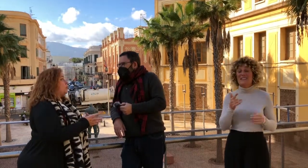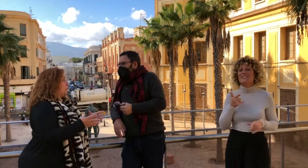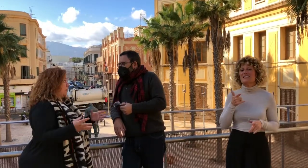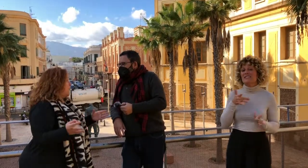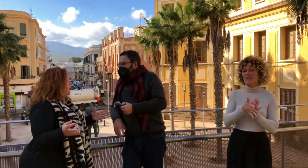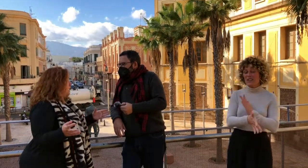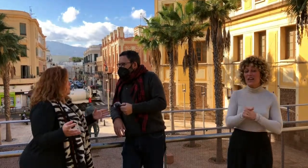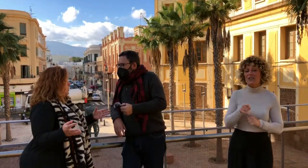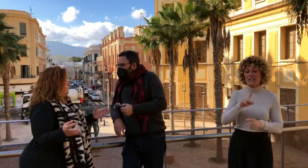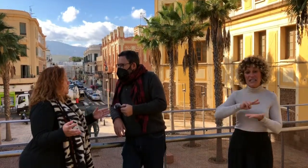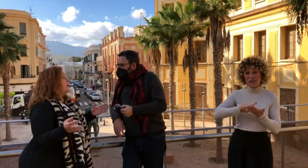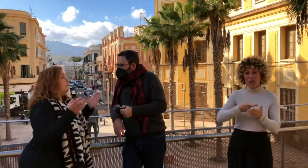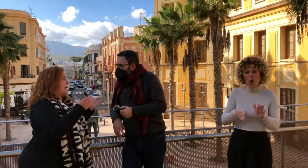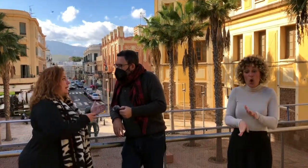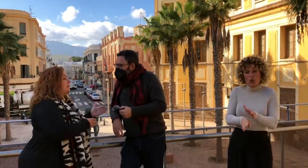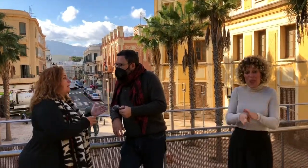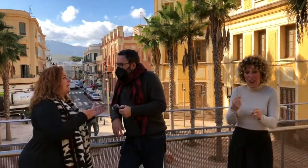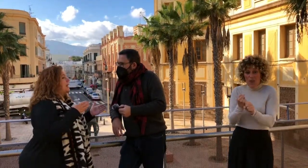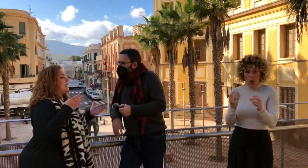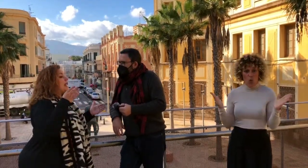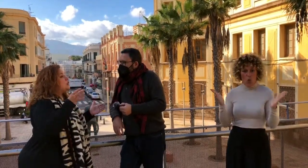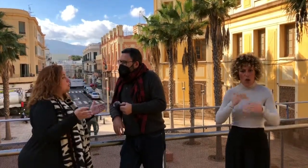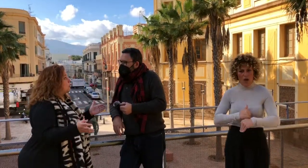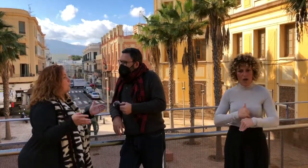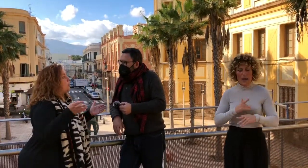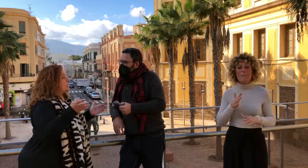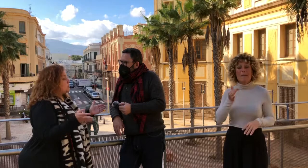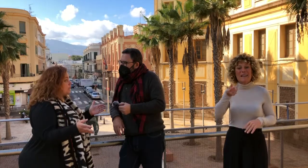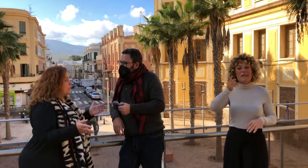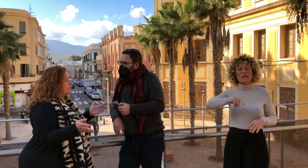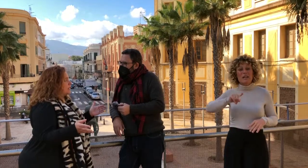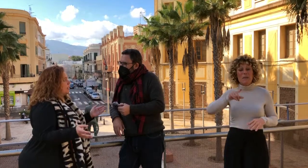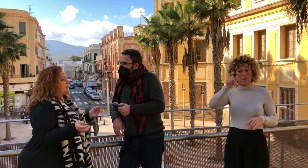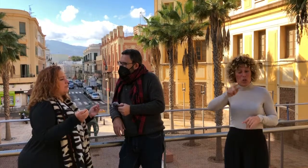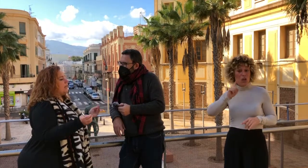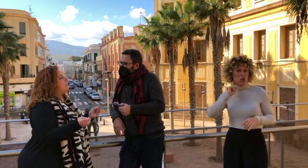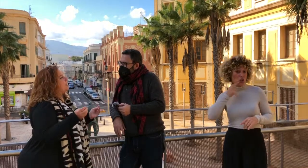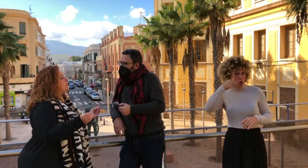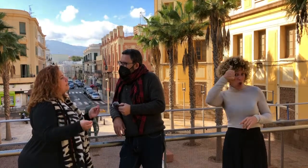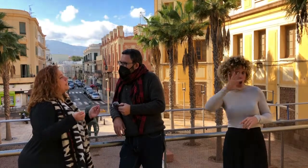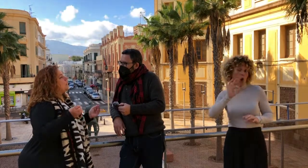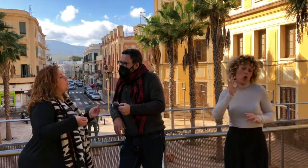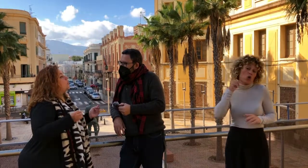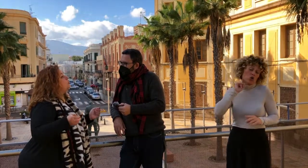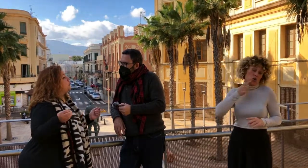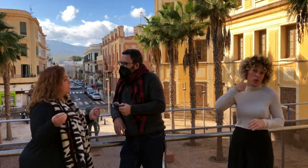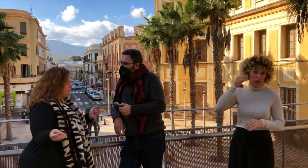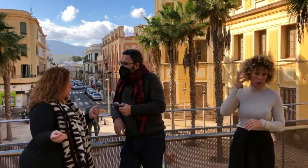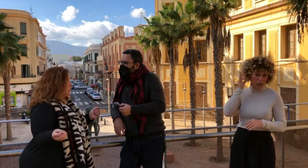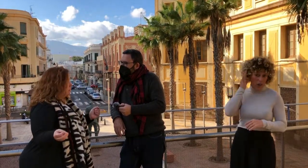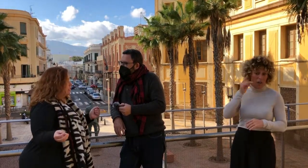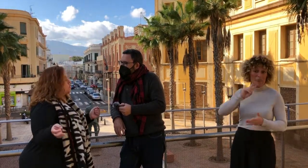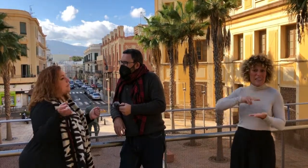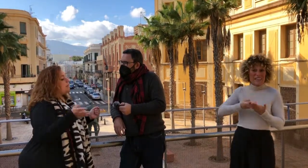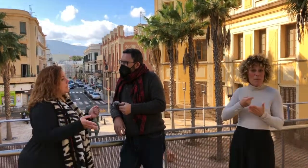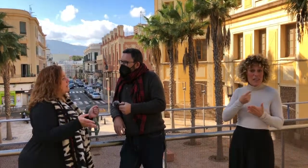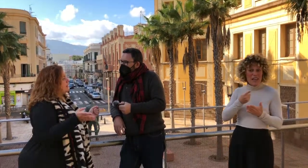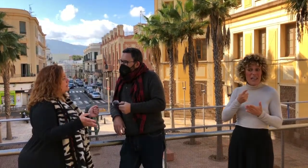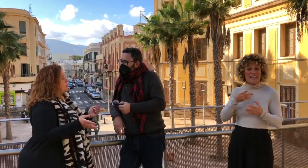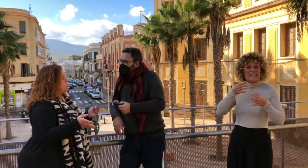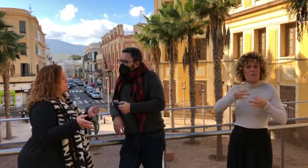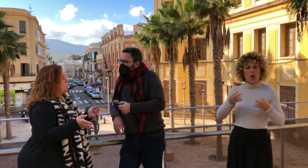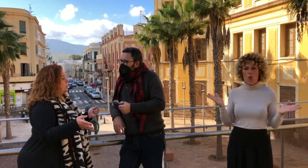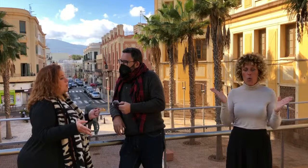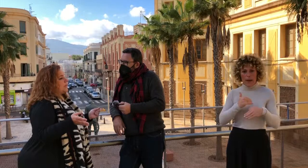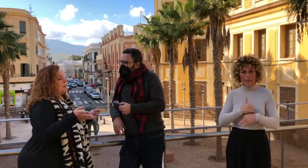tiene continuidad laboral, implica también que el sordo o la sorda no tiene un intérprete con continuidad. Eso también